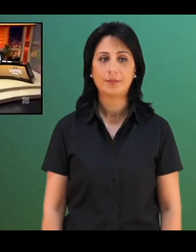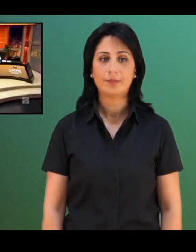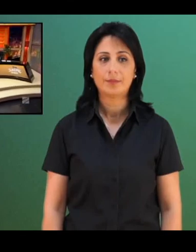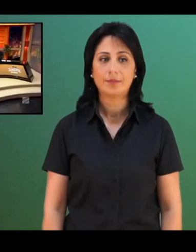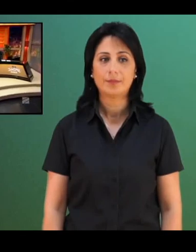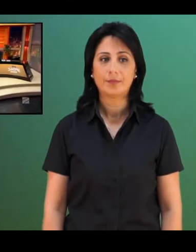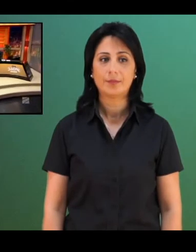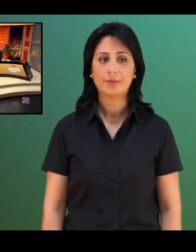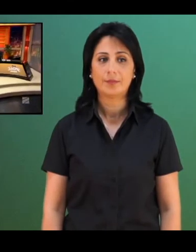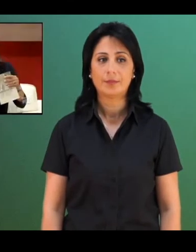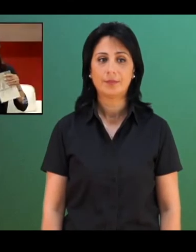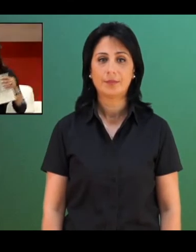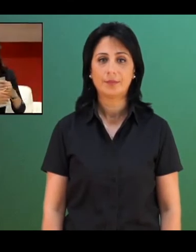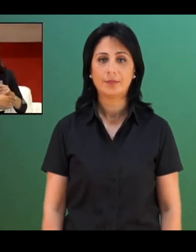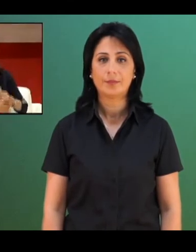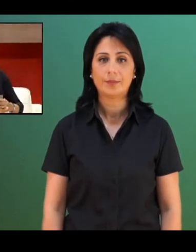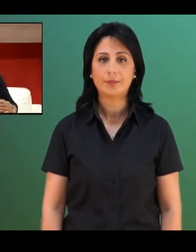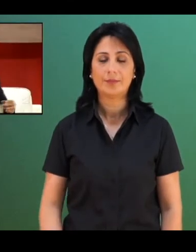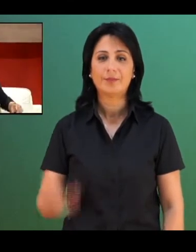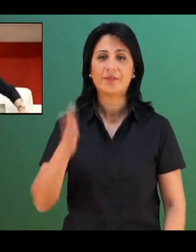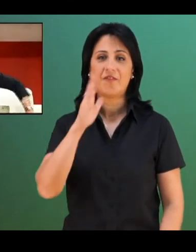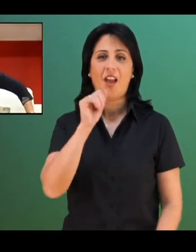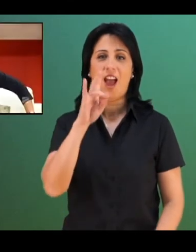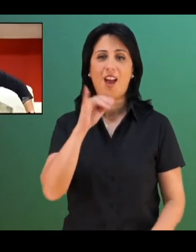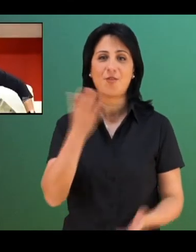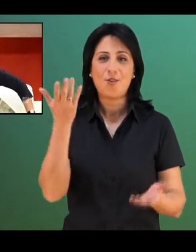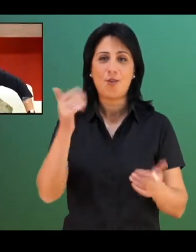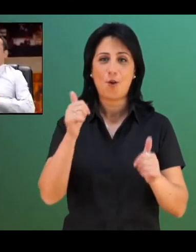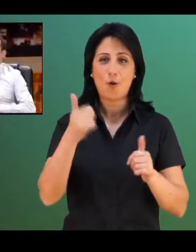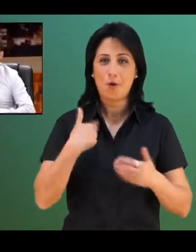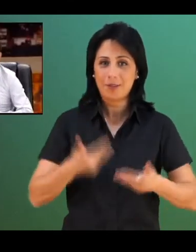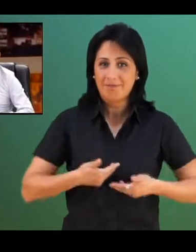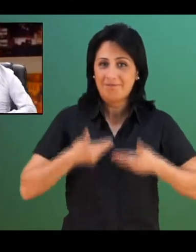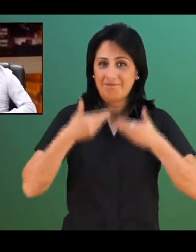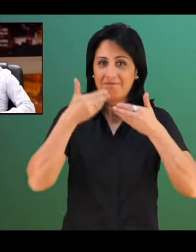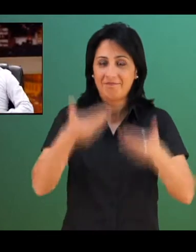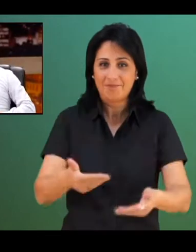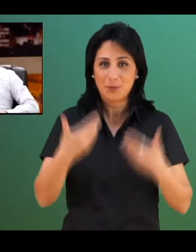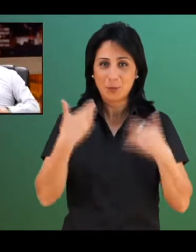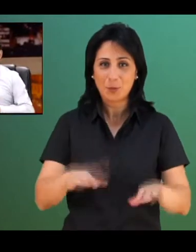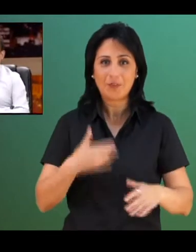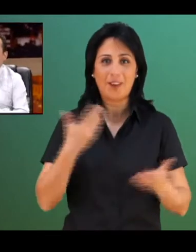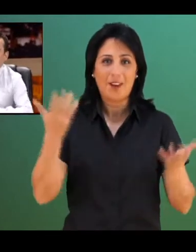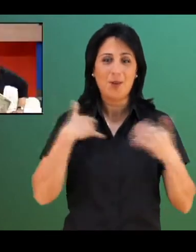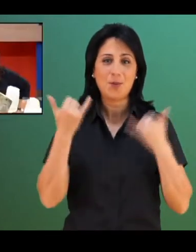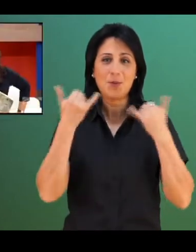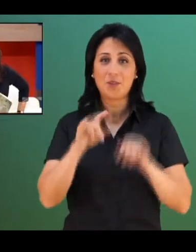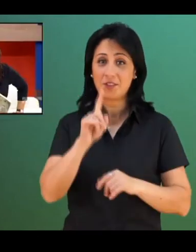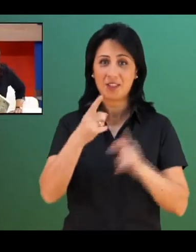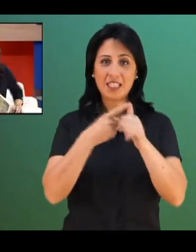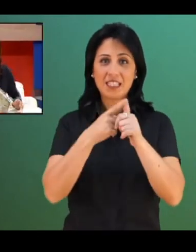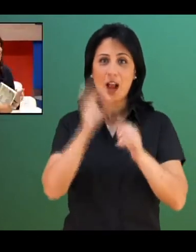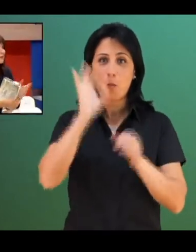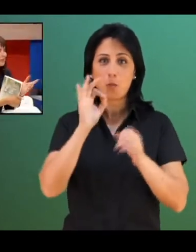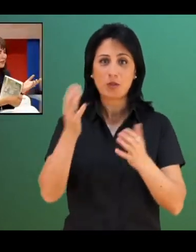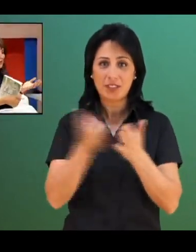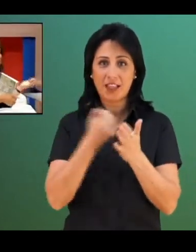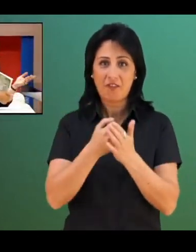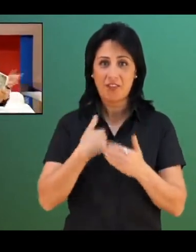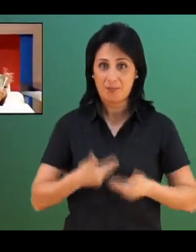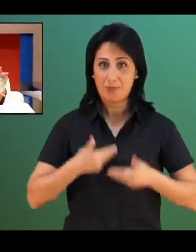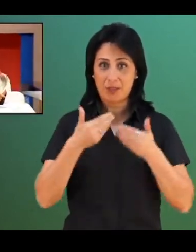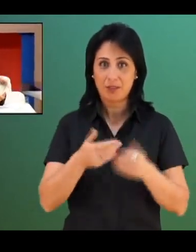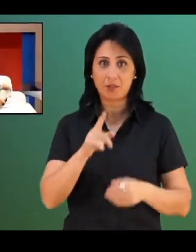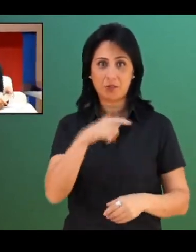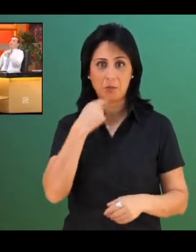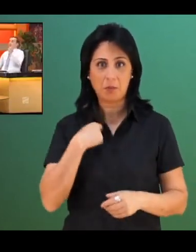როგორც იქნა ნავსი გატეხე და დამიძახე გადაცემაში რეიტინგი დაგჭირდა? ანუ რა გიდა თქვა რომ რეიტინგი დაბალი მო? არა, მე ხო მაღალი